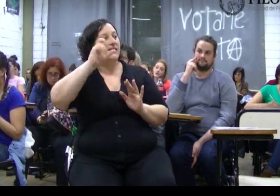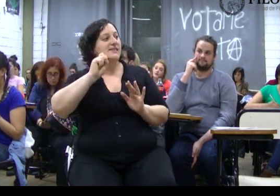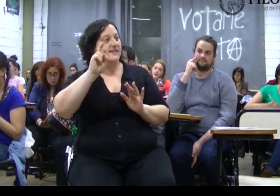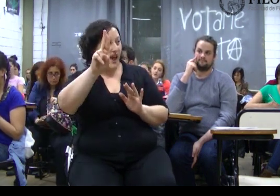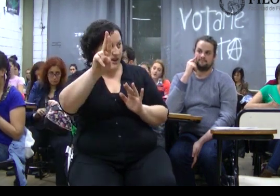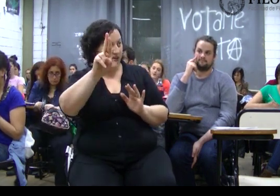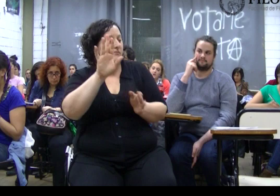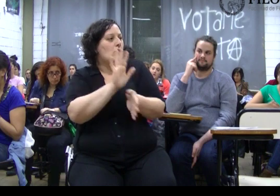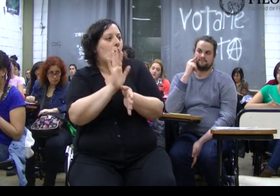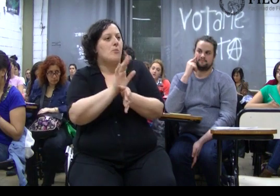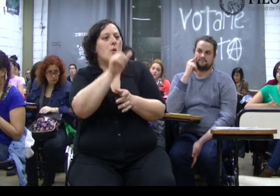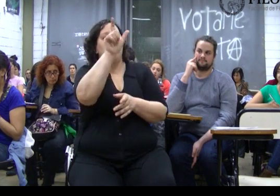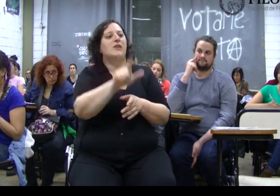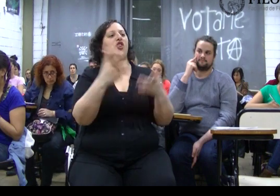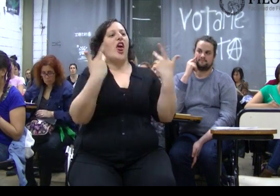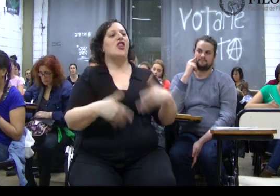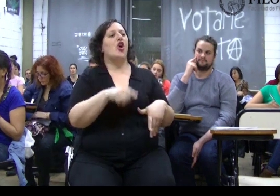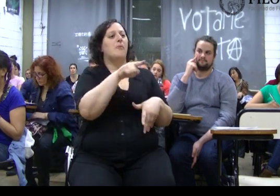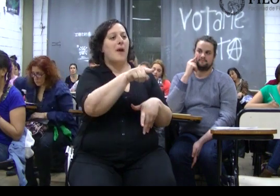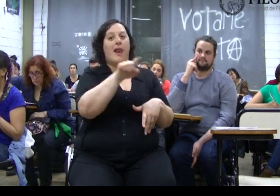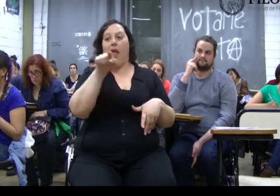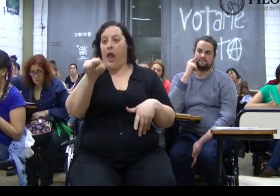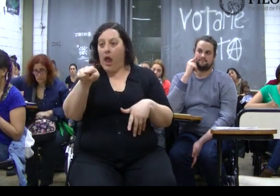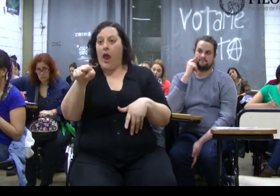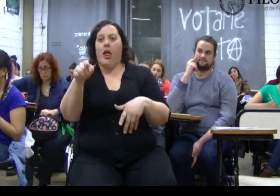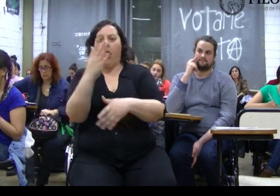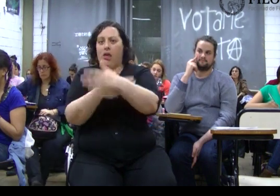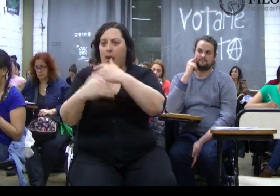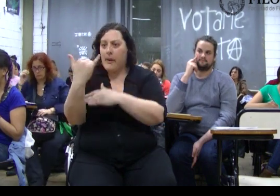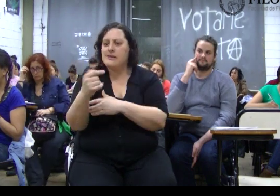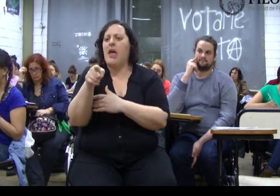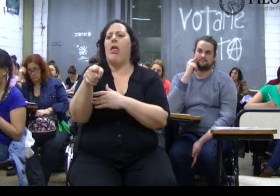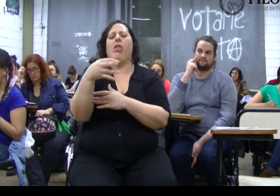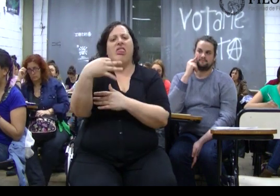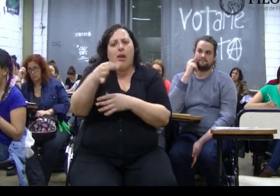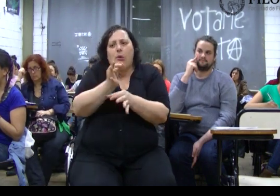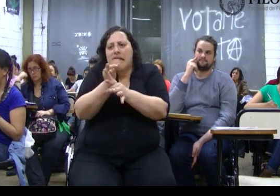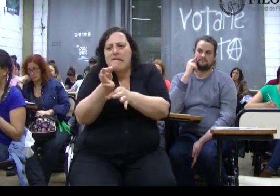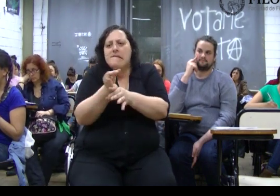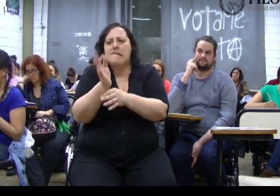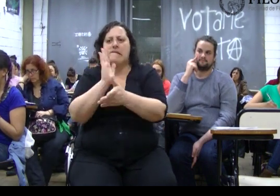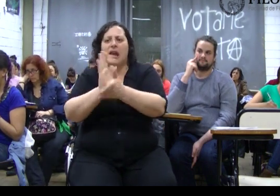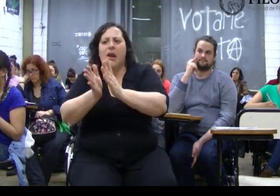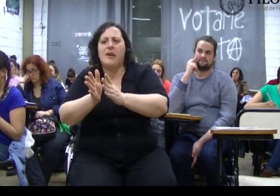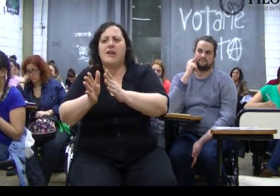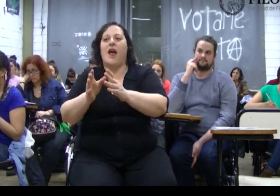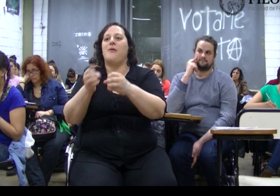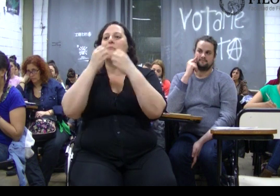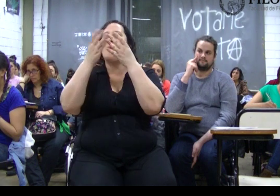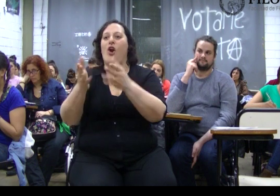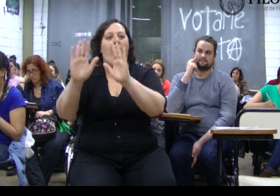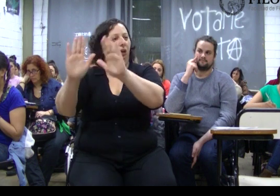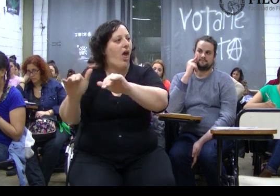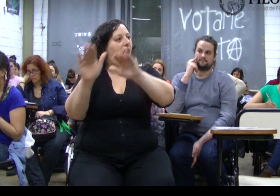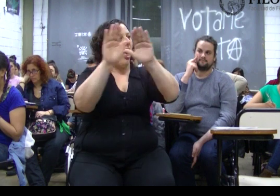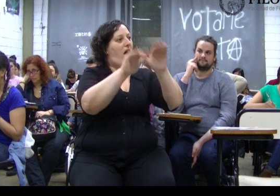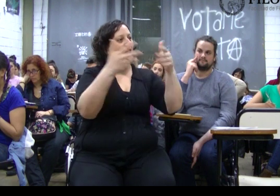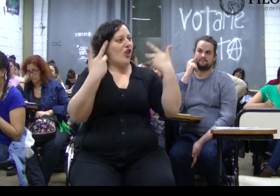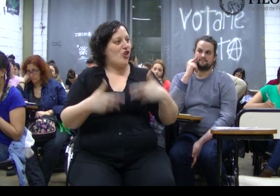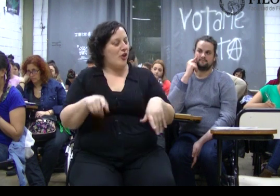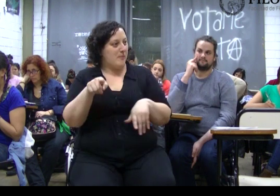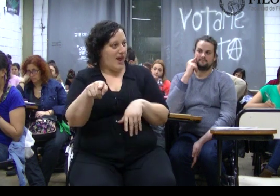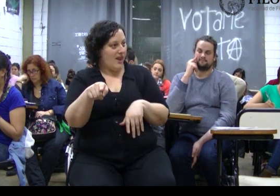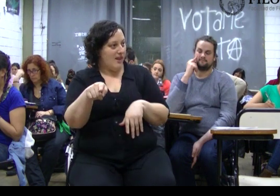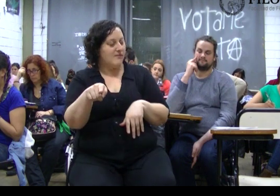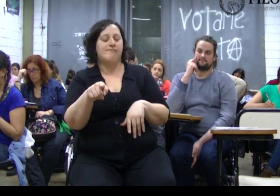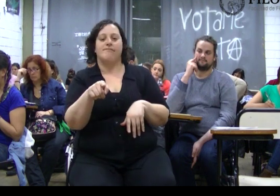su naturalización es lo que hace que sea muy complejo, muy difícil entender la diversidad corporal en términos de riqueza